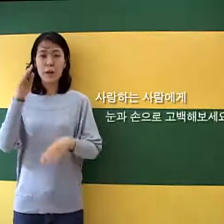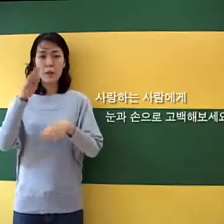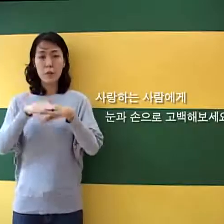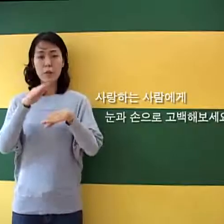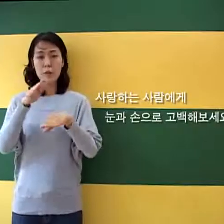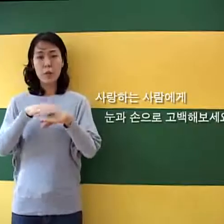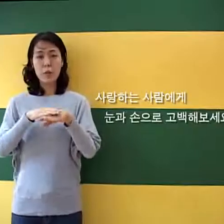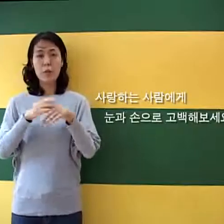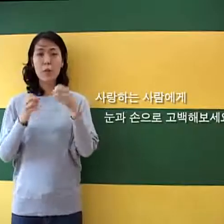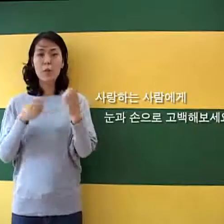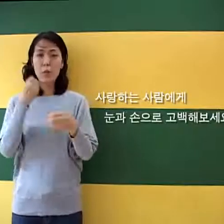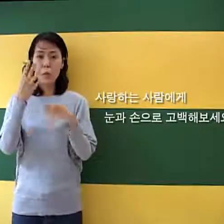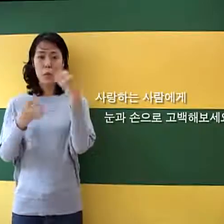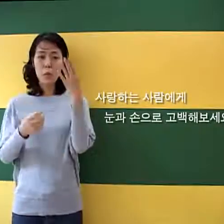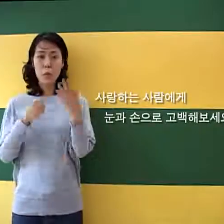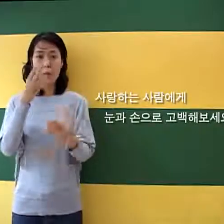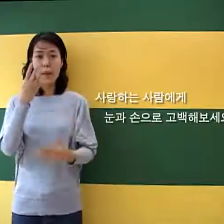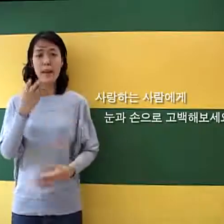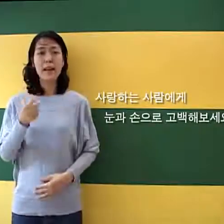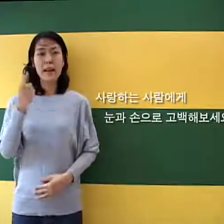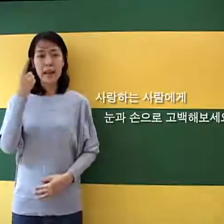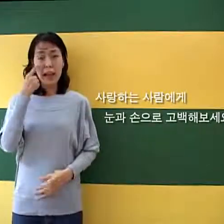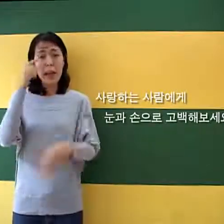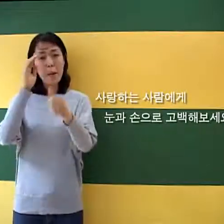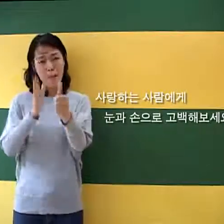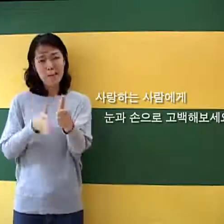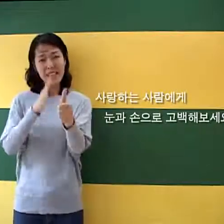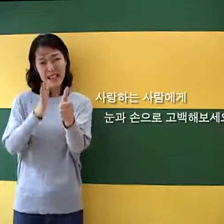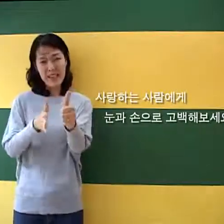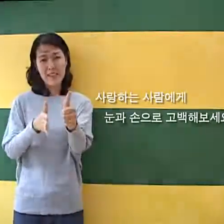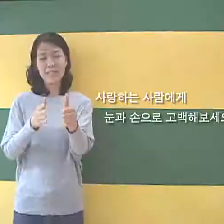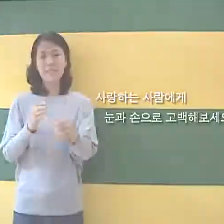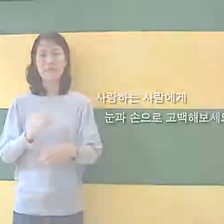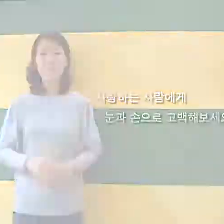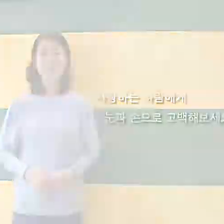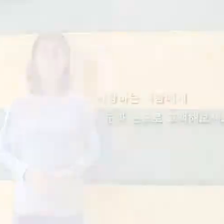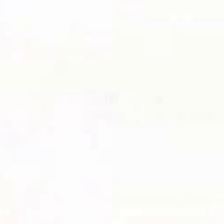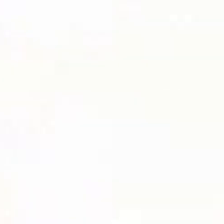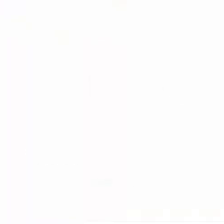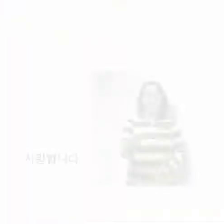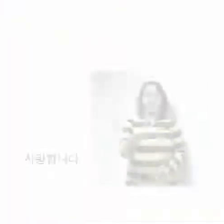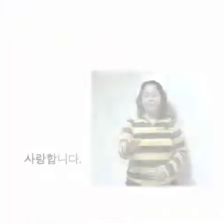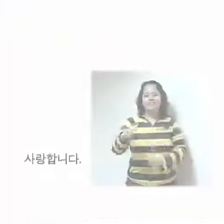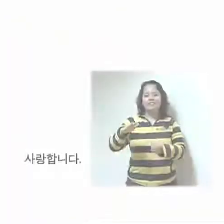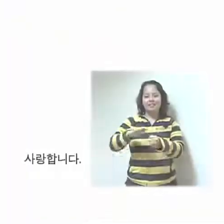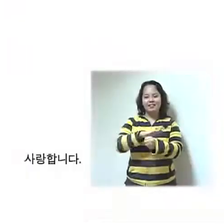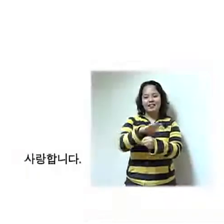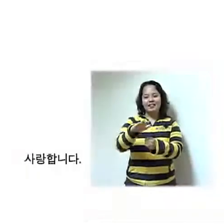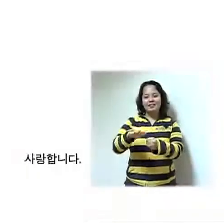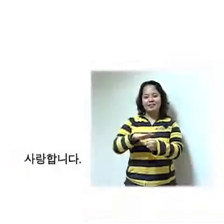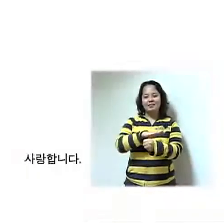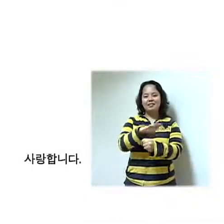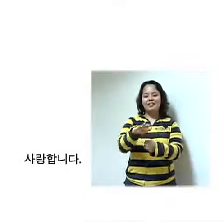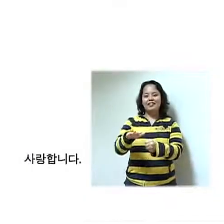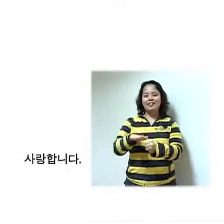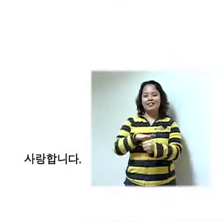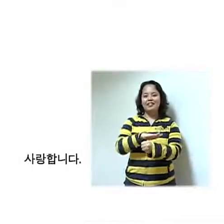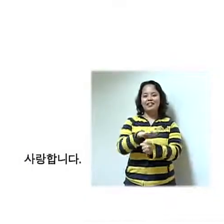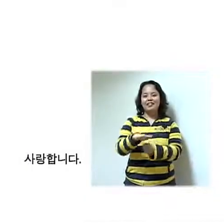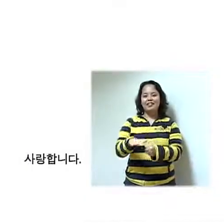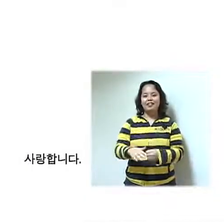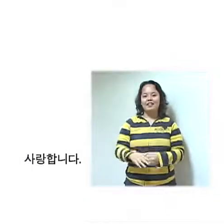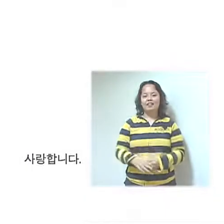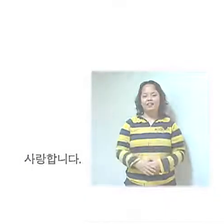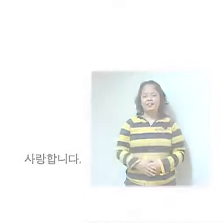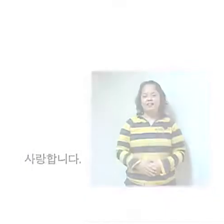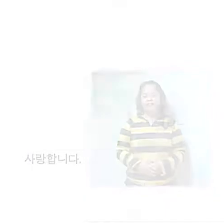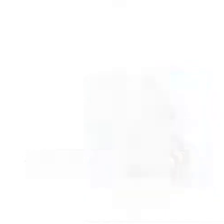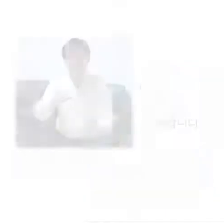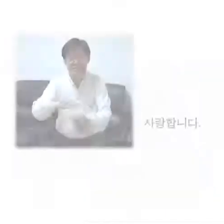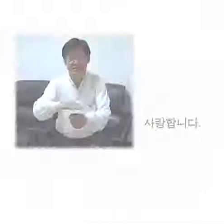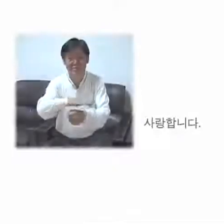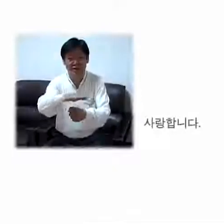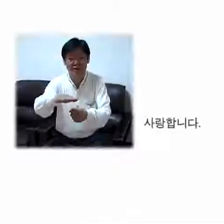한효정